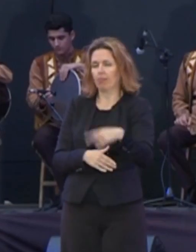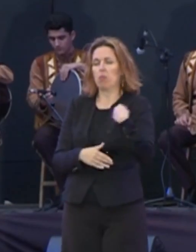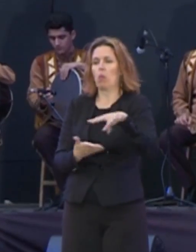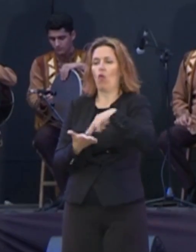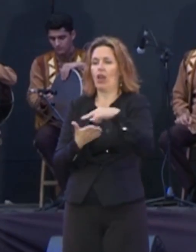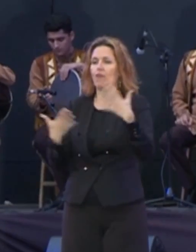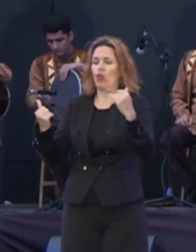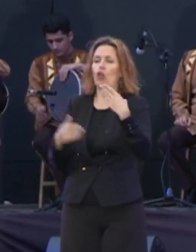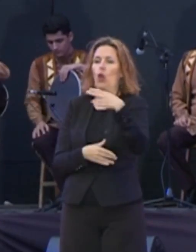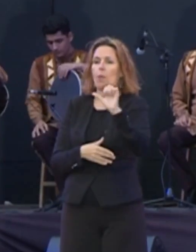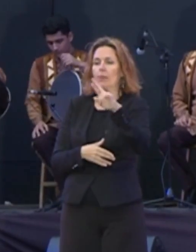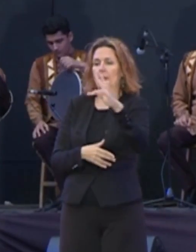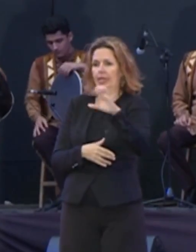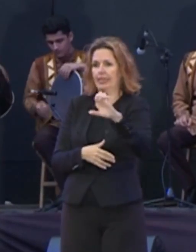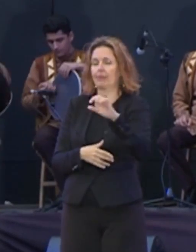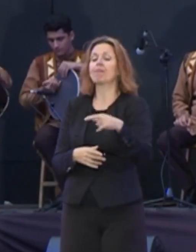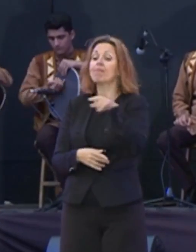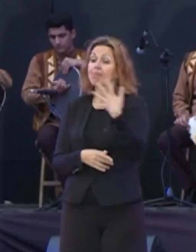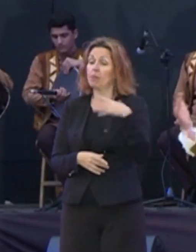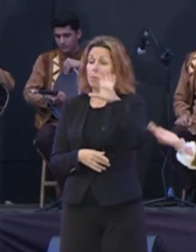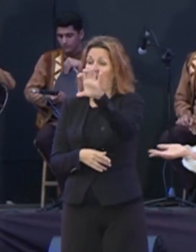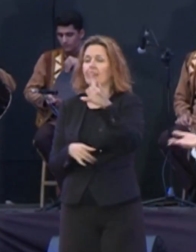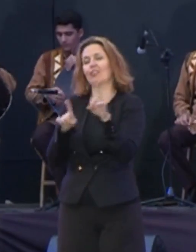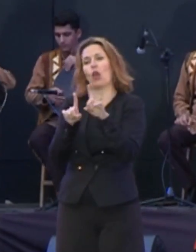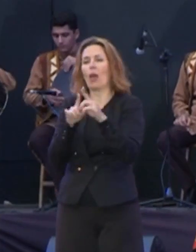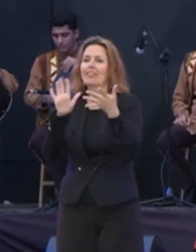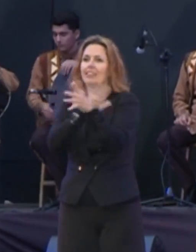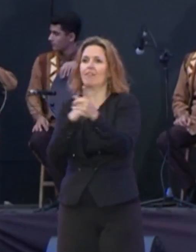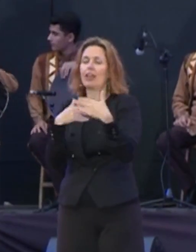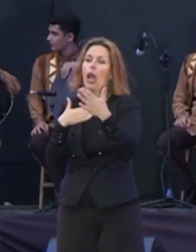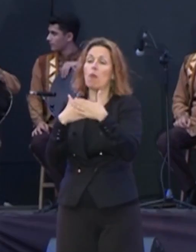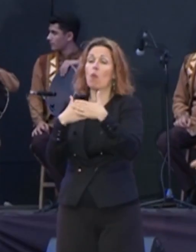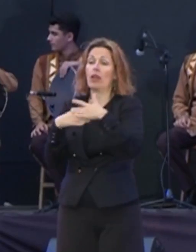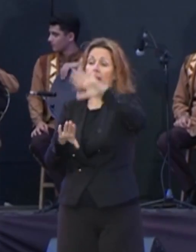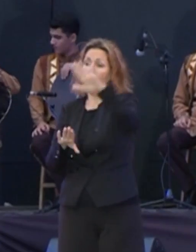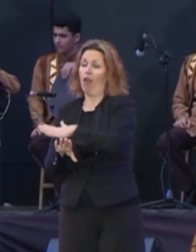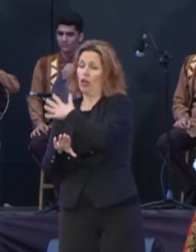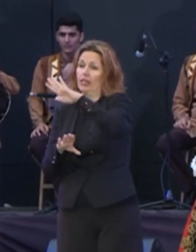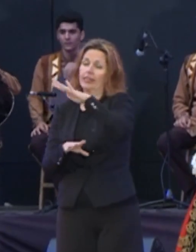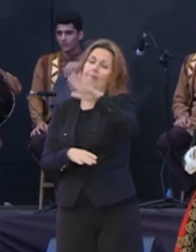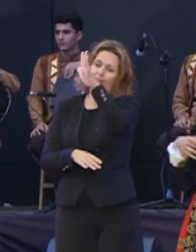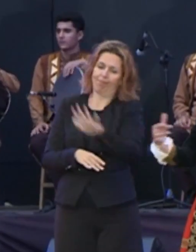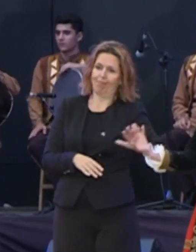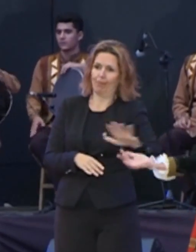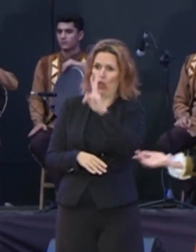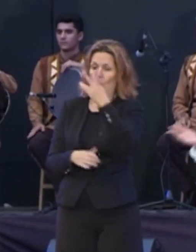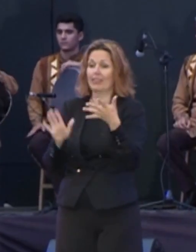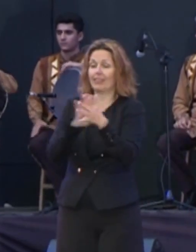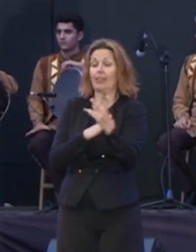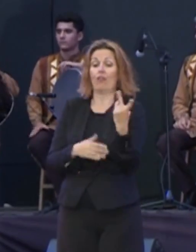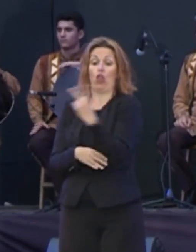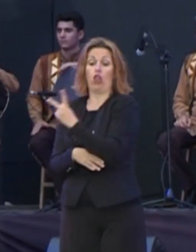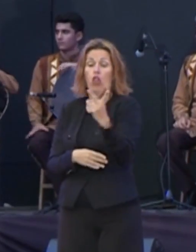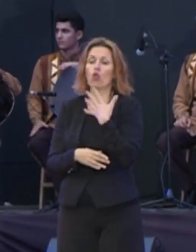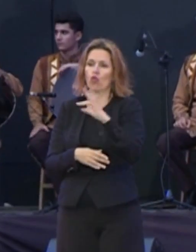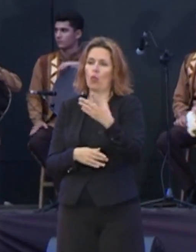BERT. Y en este país, que es una puerta abierta a Oriente y a Occidente, y que como todas las puertas abre hacia los